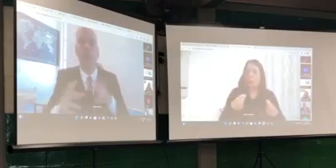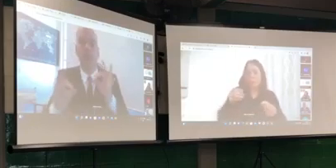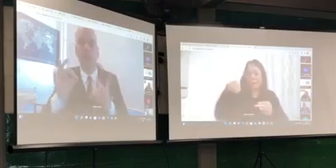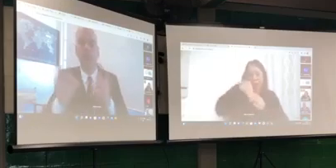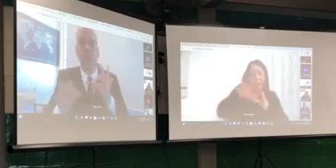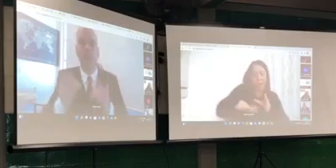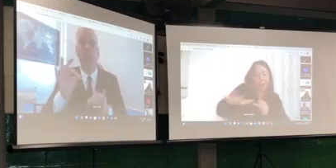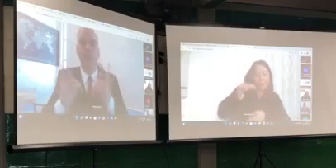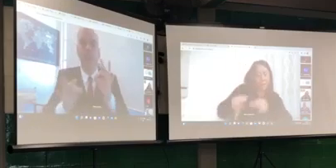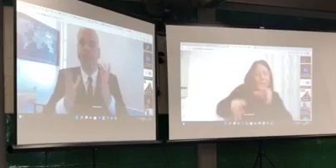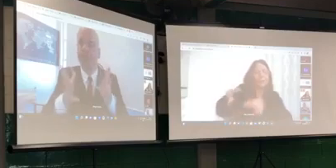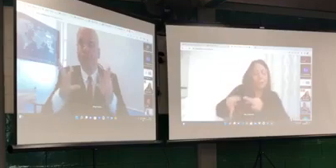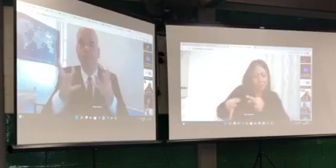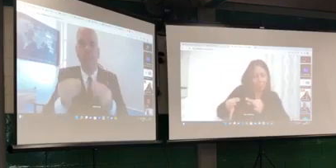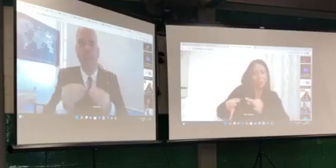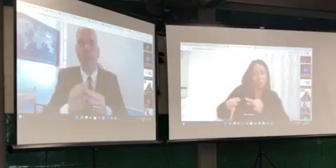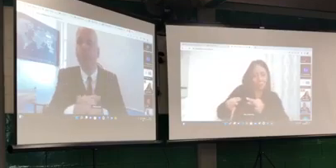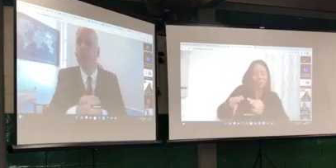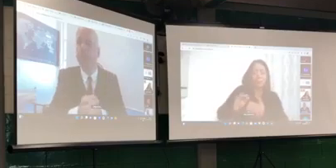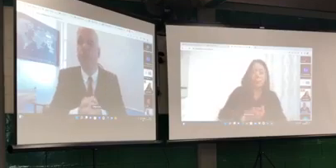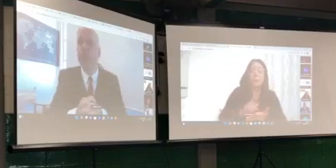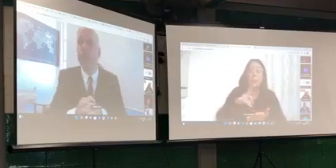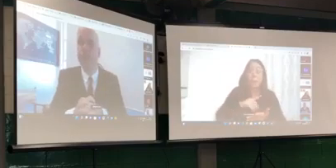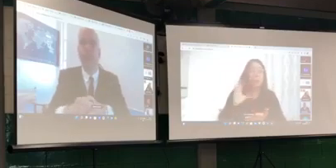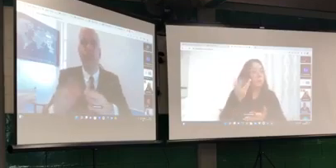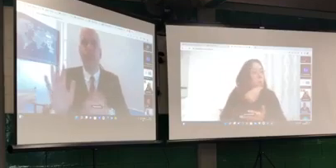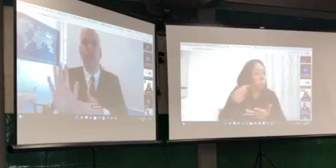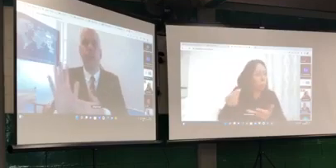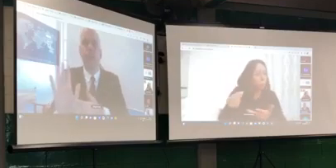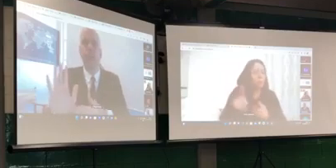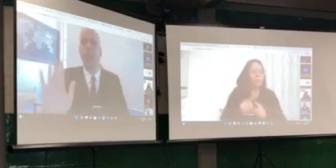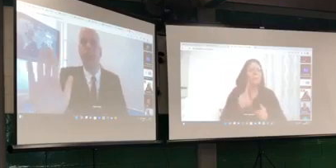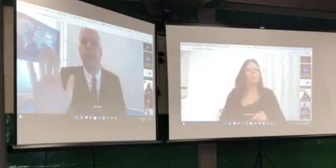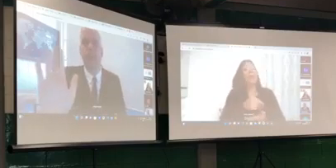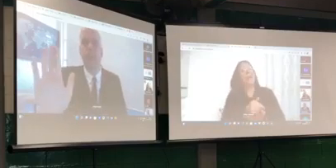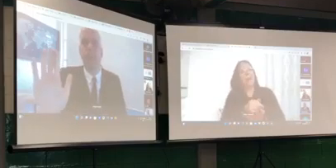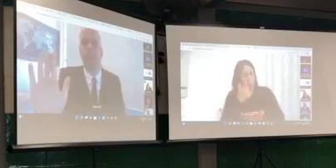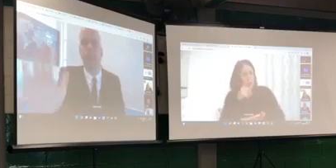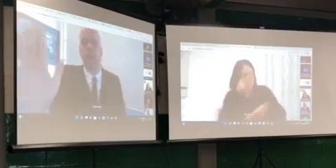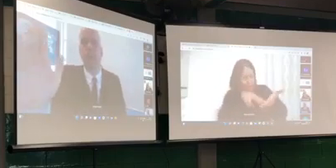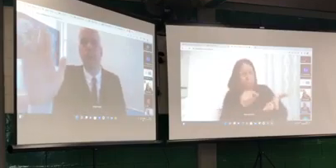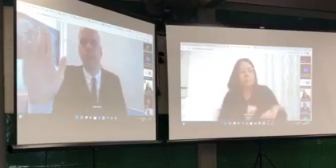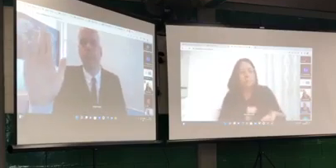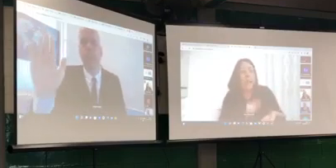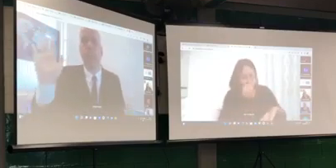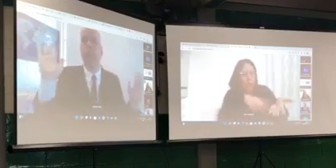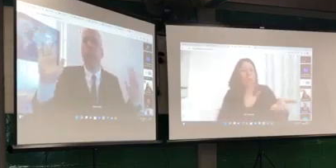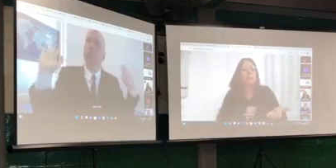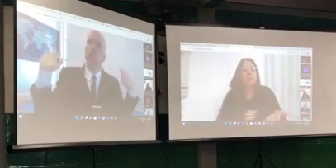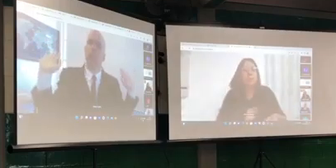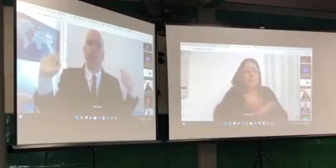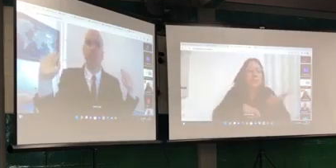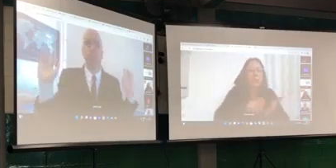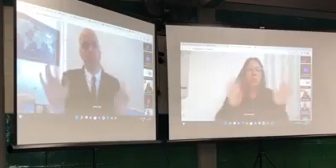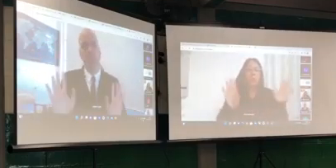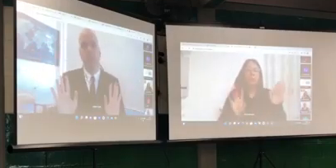poder judiciário. Acontece muito isso, às vezes, consegue ler isso aqui, então lê ali, tu assinou, então está valendo. Não, para